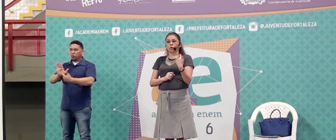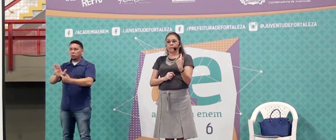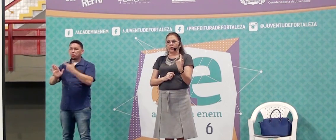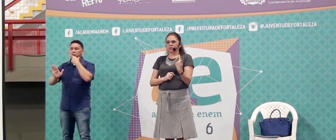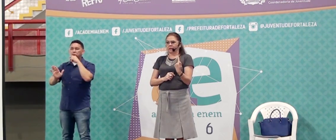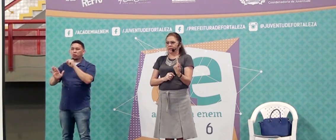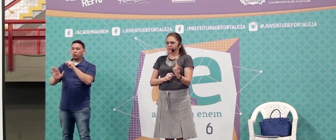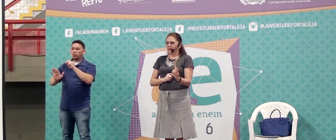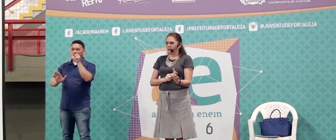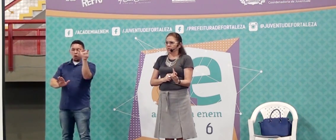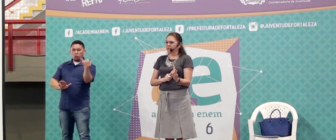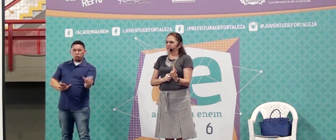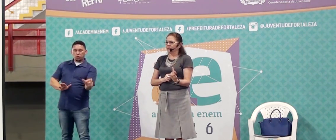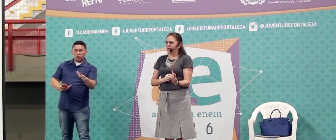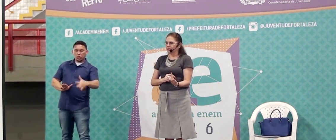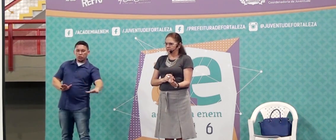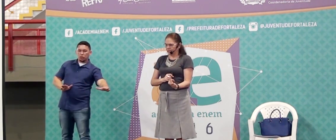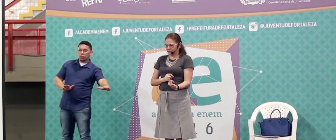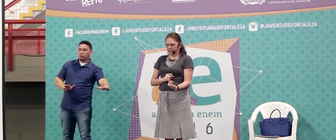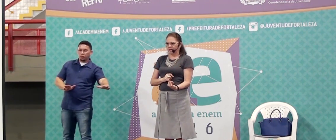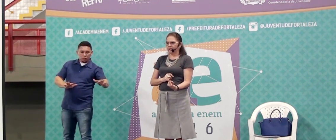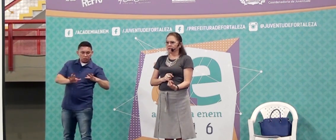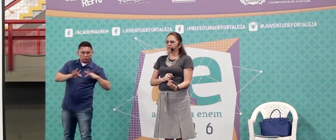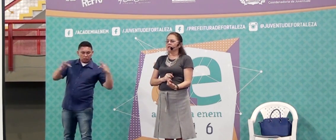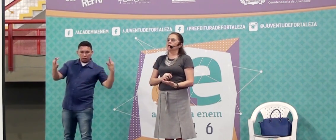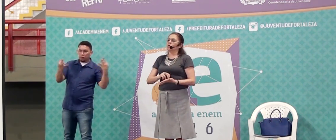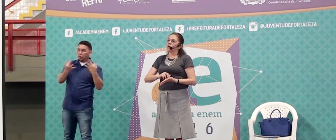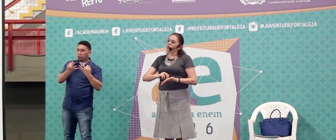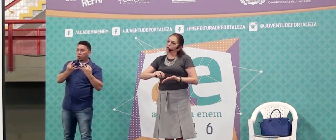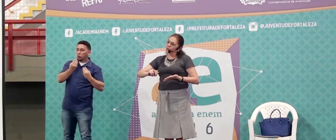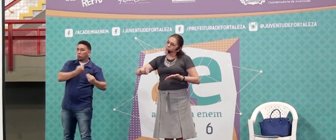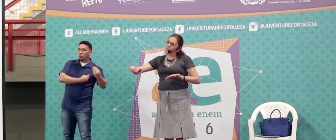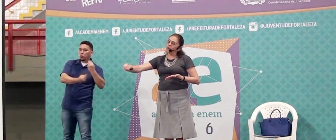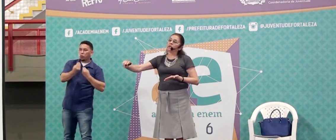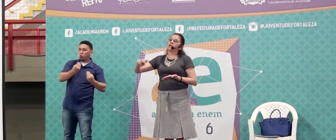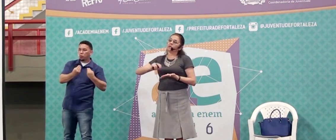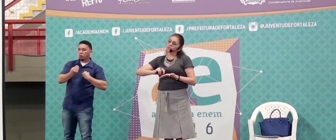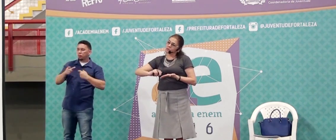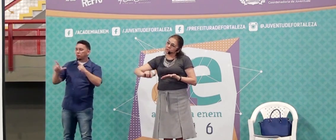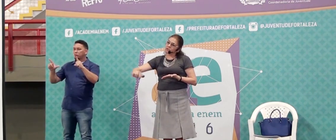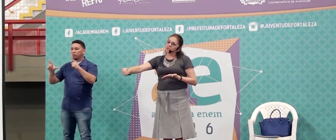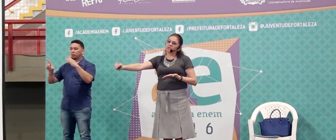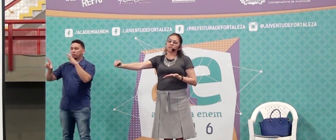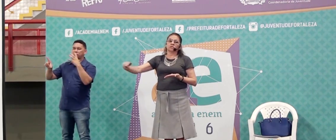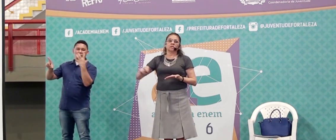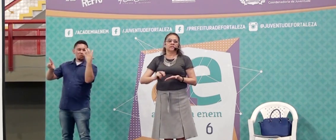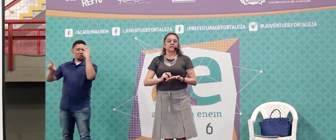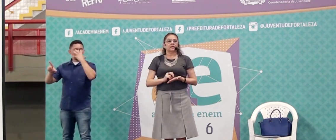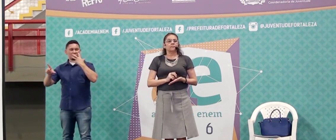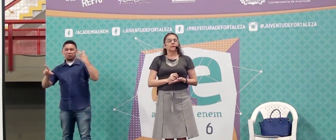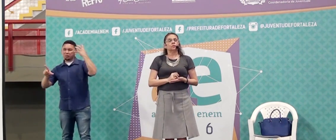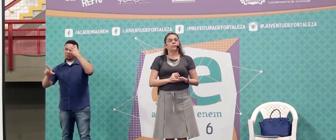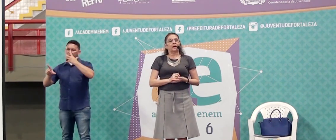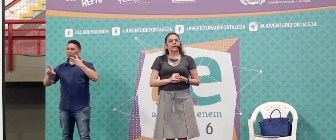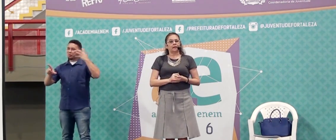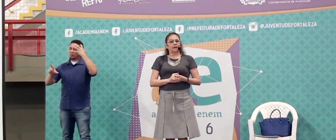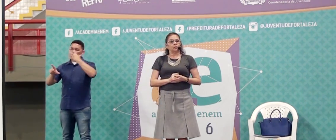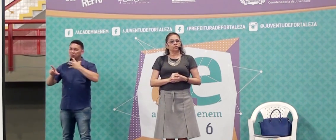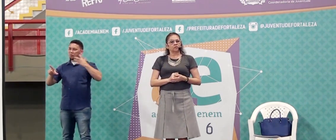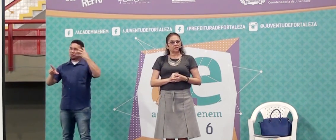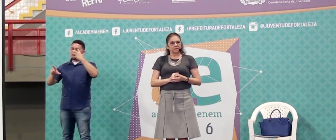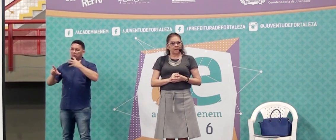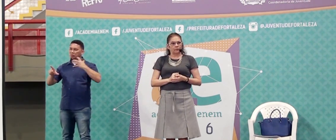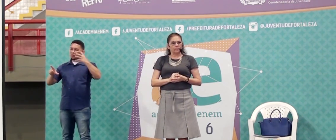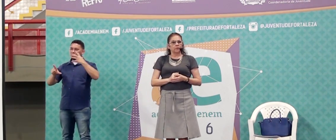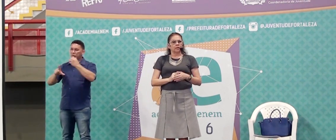questão comportamental das famílias brasileiras, com um pouquinho de segmento para